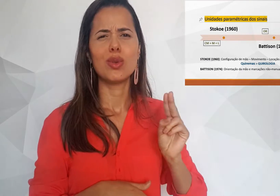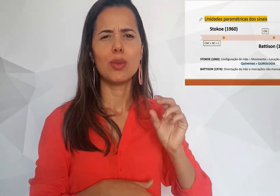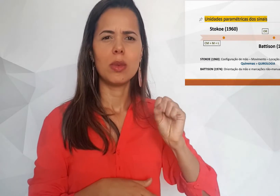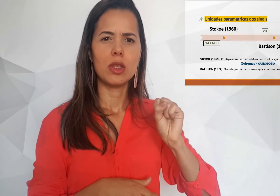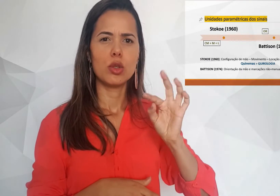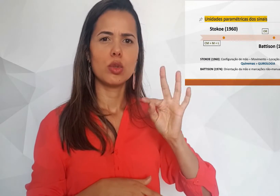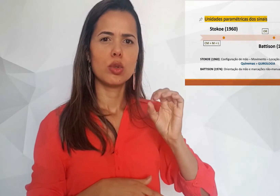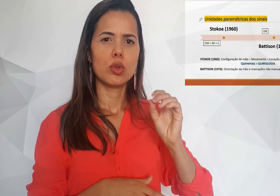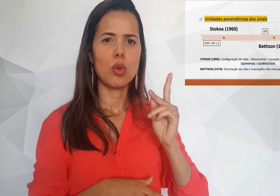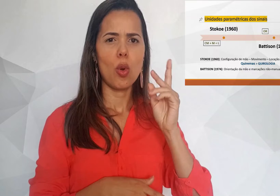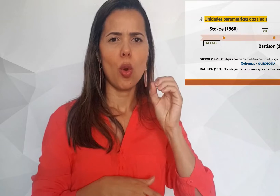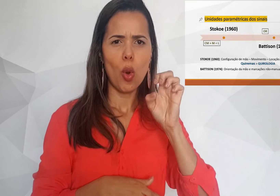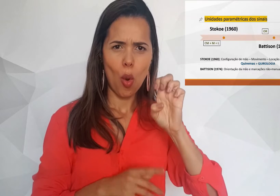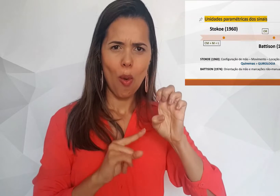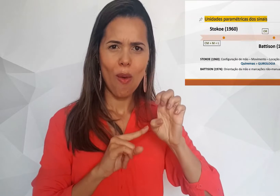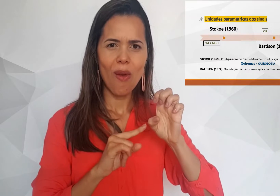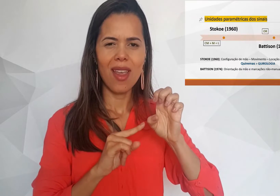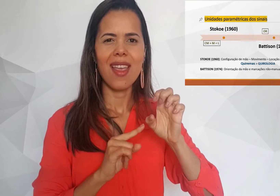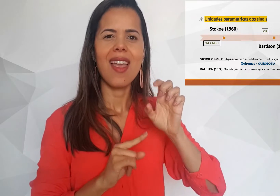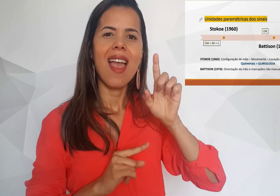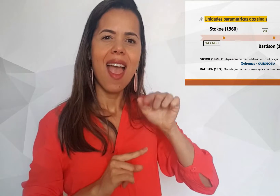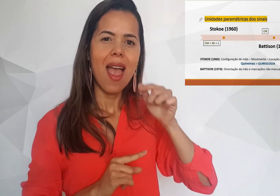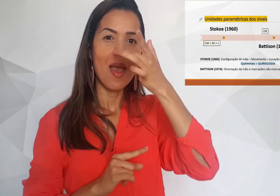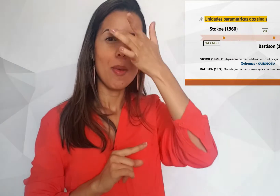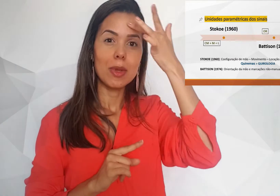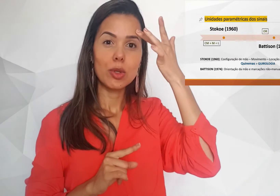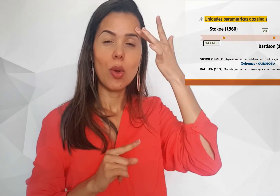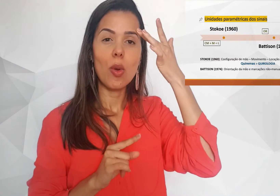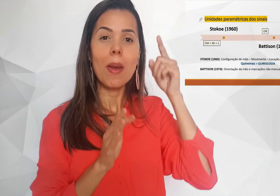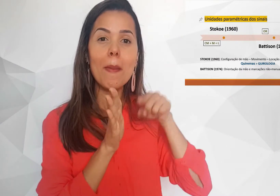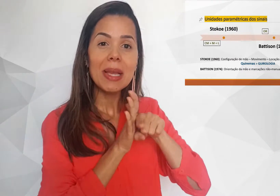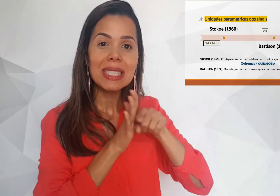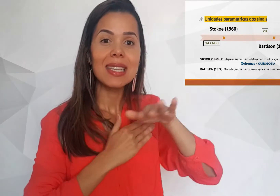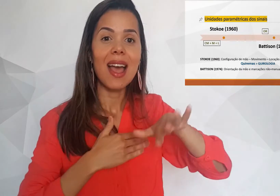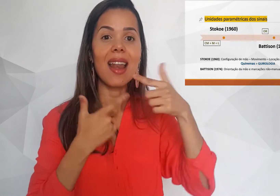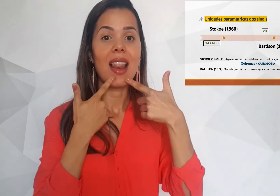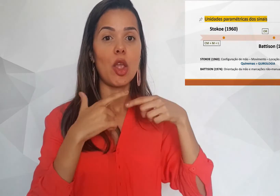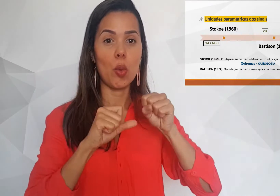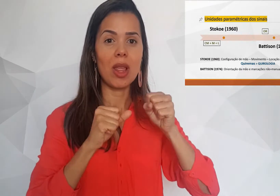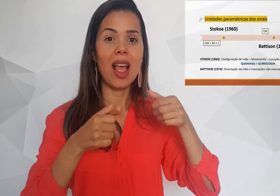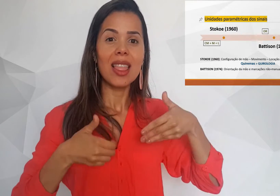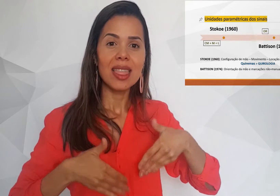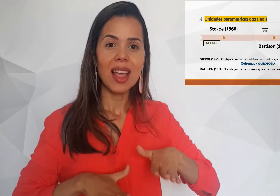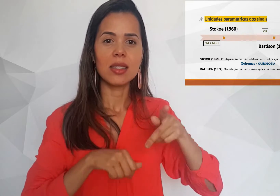William Stockwell, um linguista de origem escocesa,